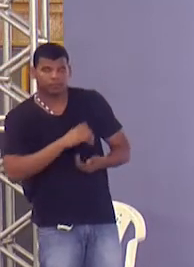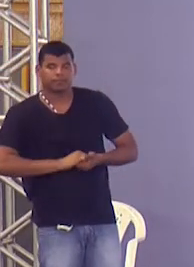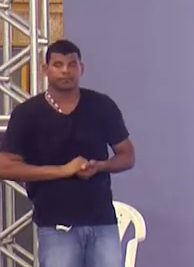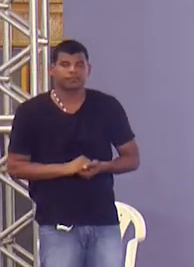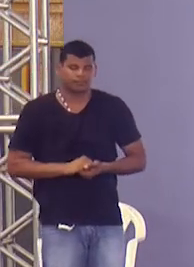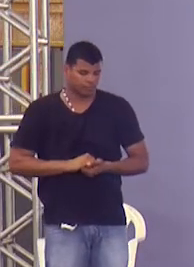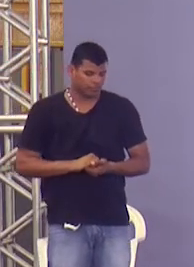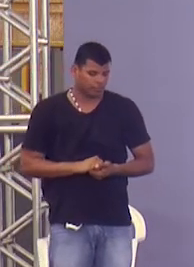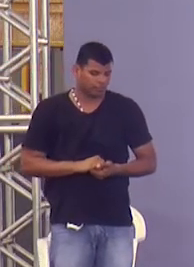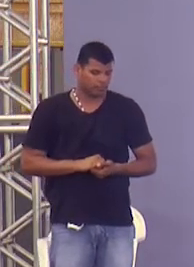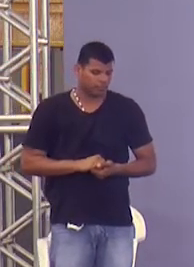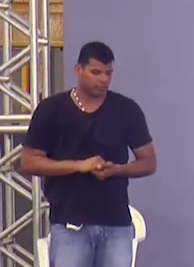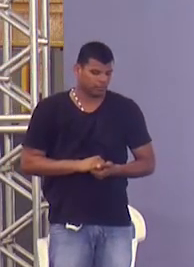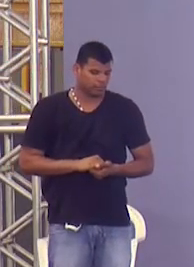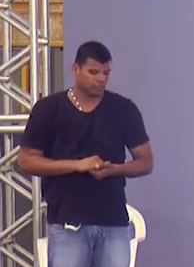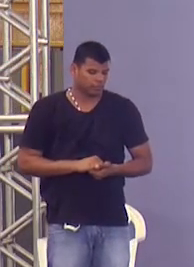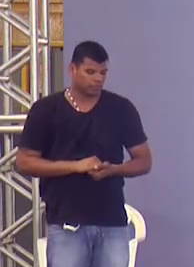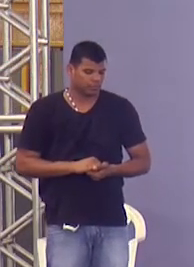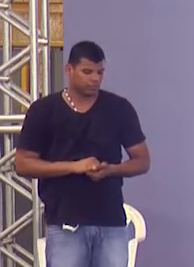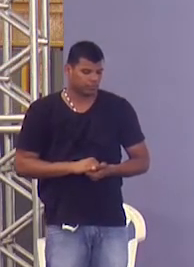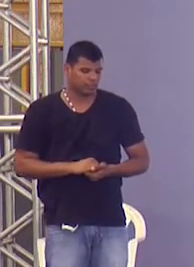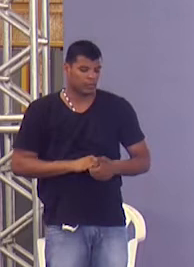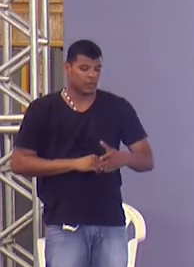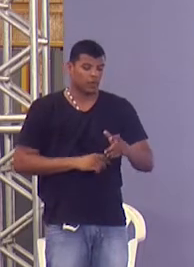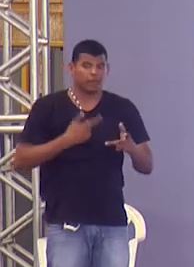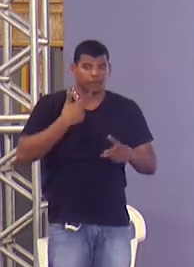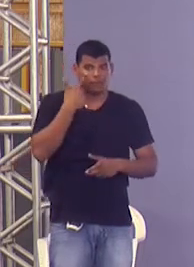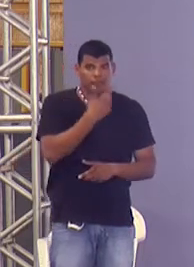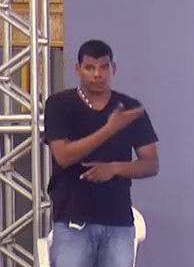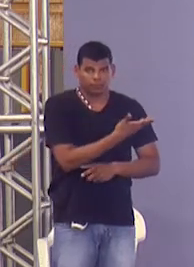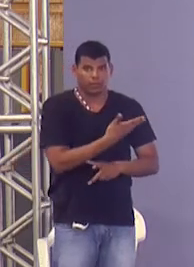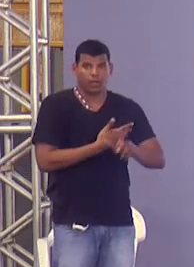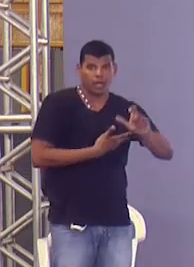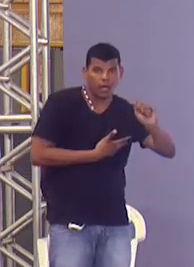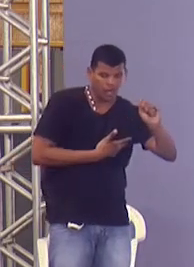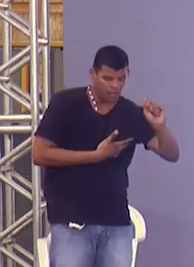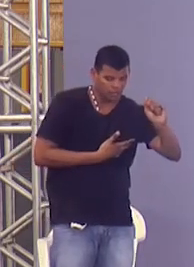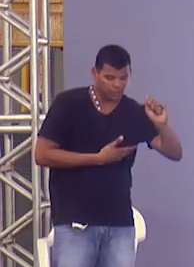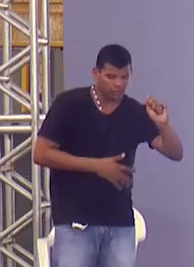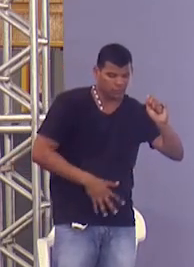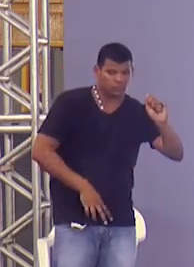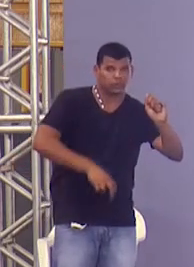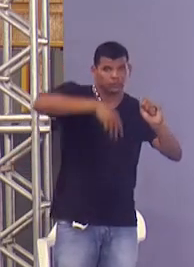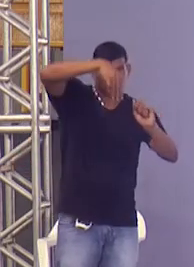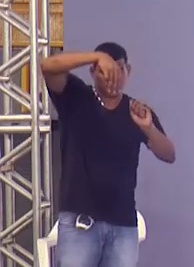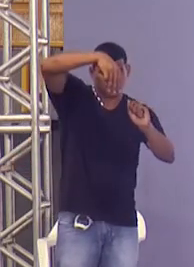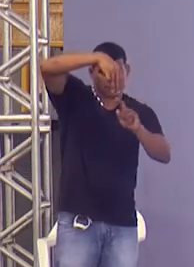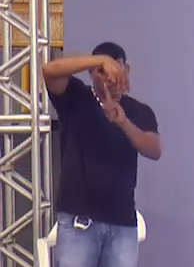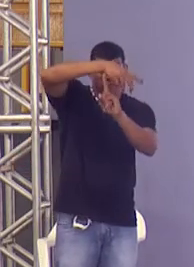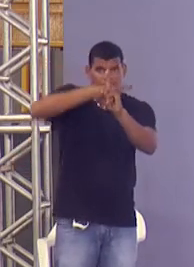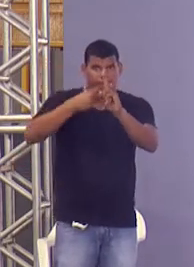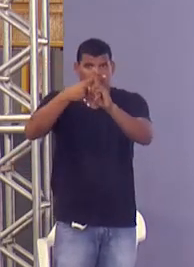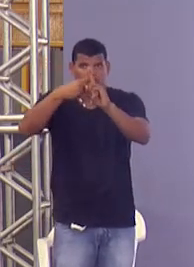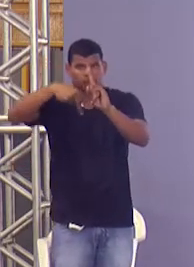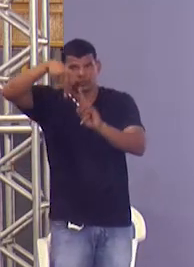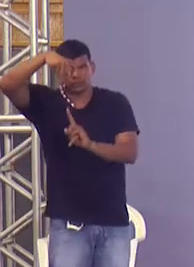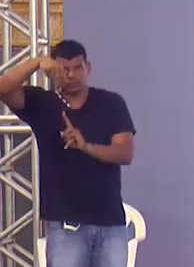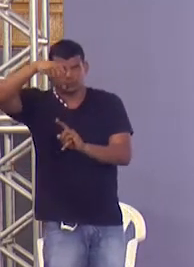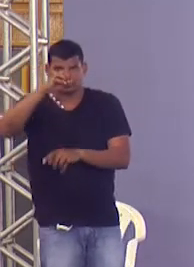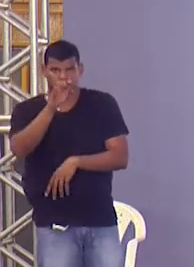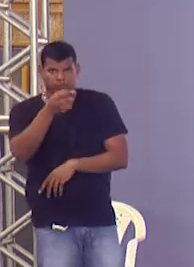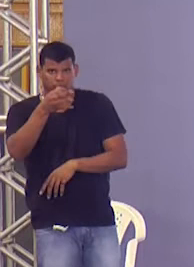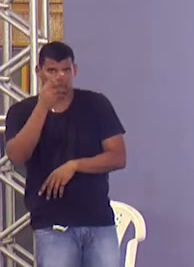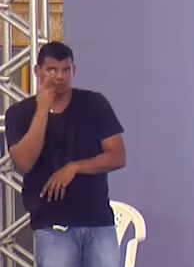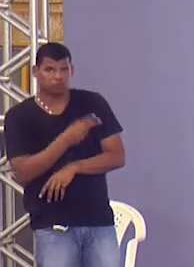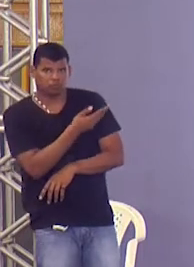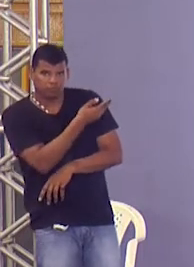propriedade, você multiplica esses dois expoentes, ó. Aí fica A elevado a